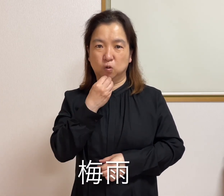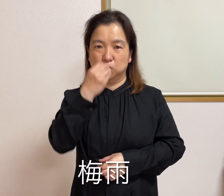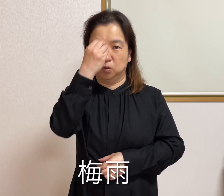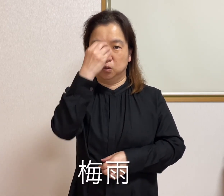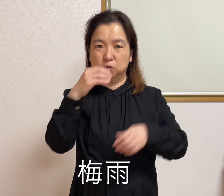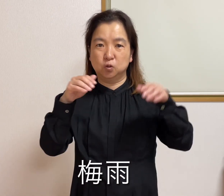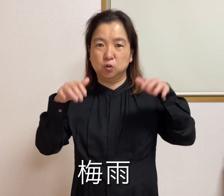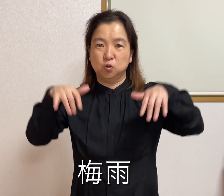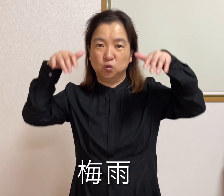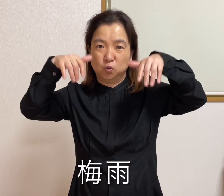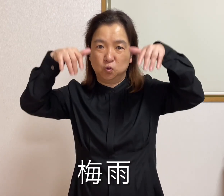梅雨、